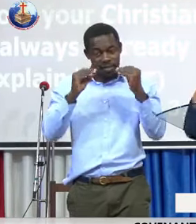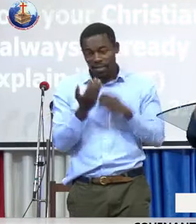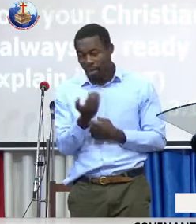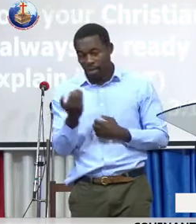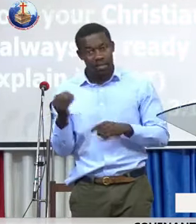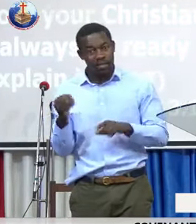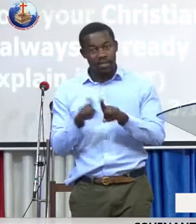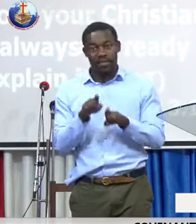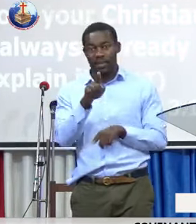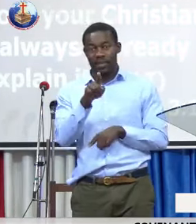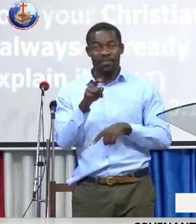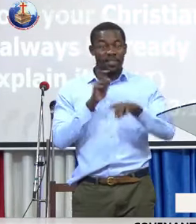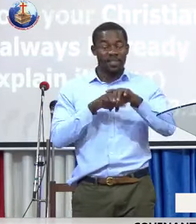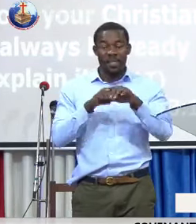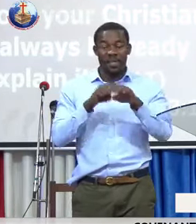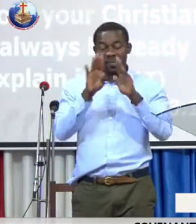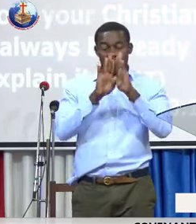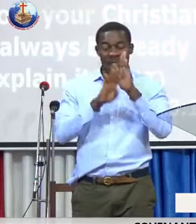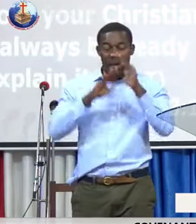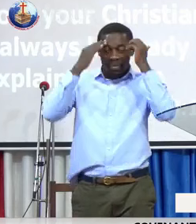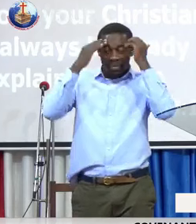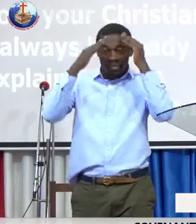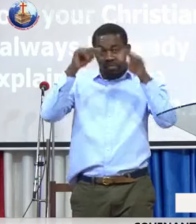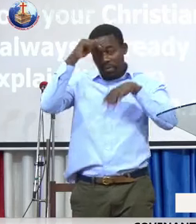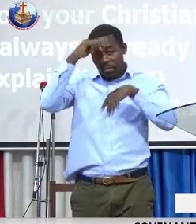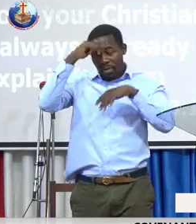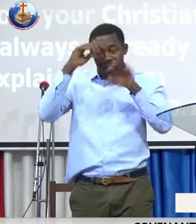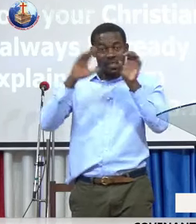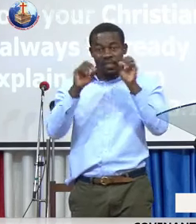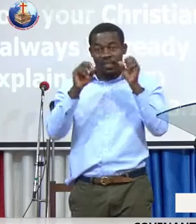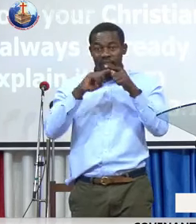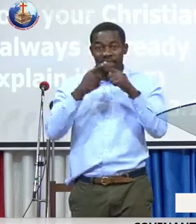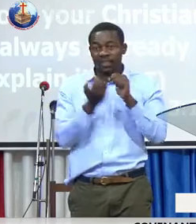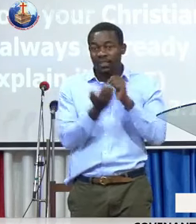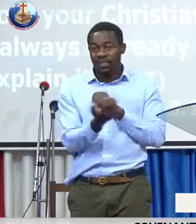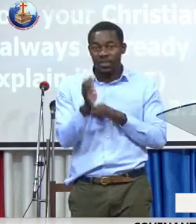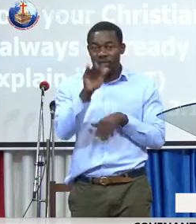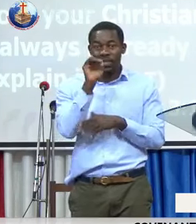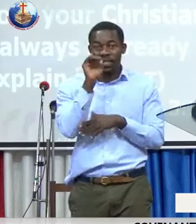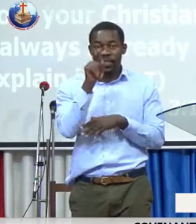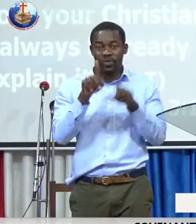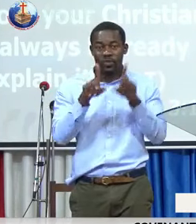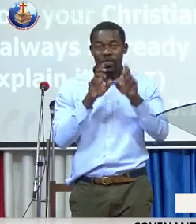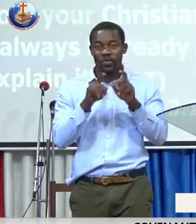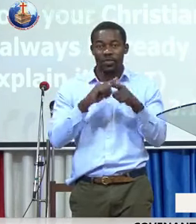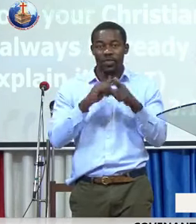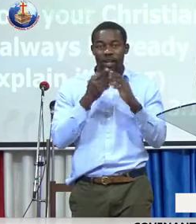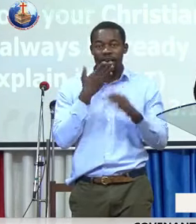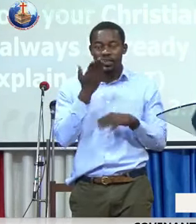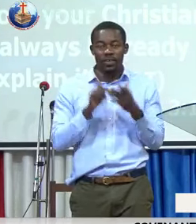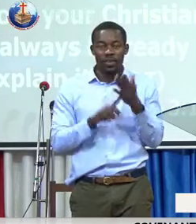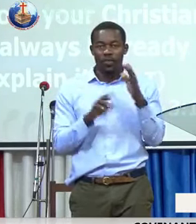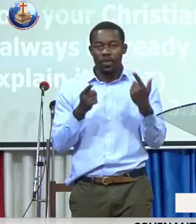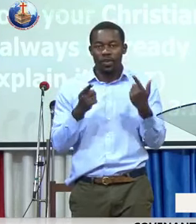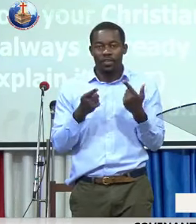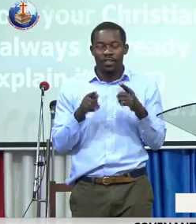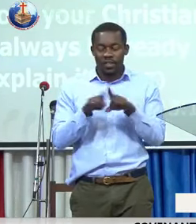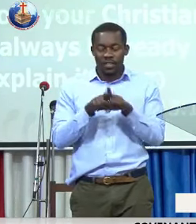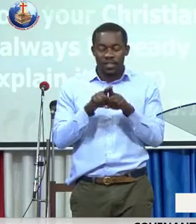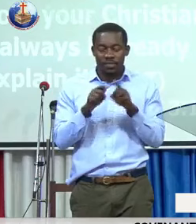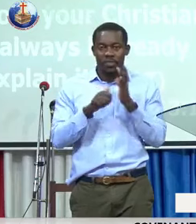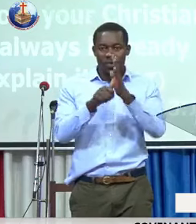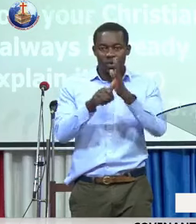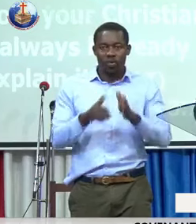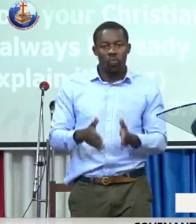to your children. Hakikisha kwamba unawafundisha hao watoto kwa kukusudia kwa watoto wako. And ensure that you are pointing them in the direction that